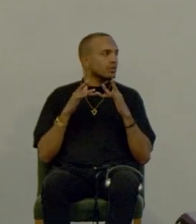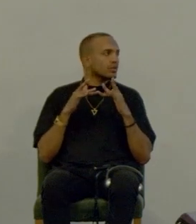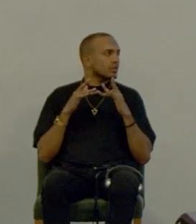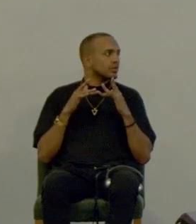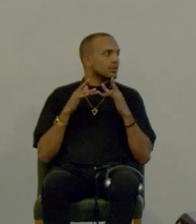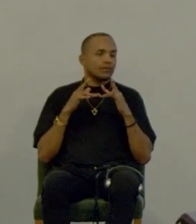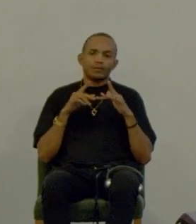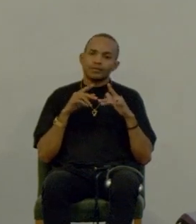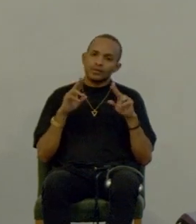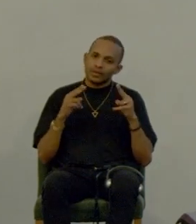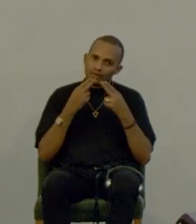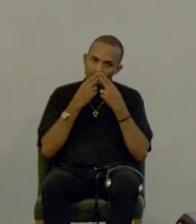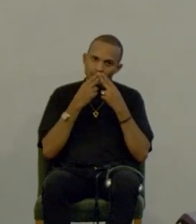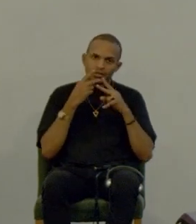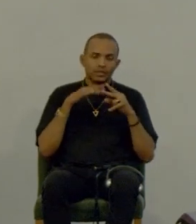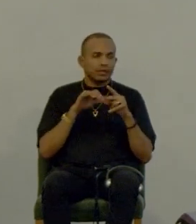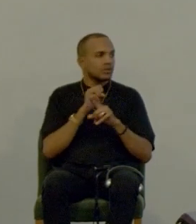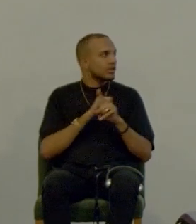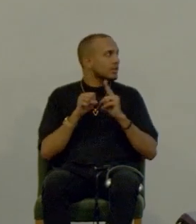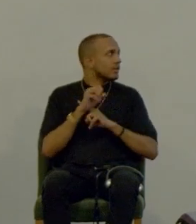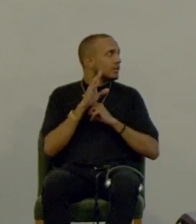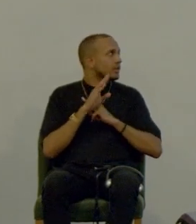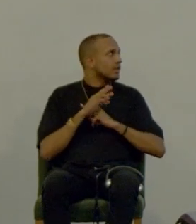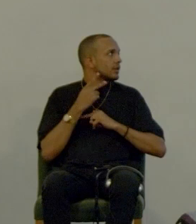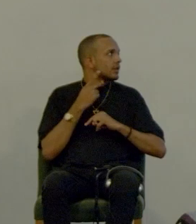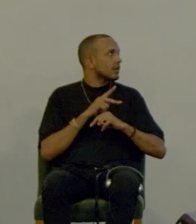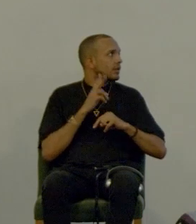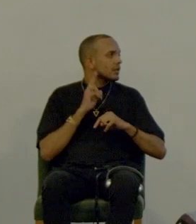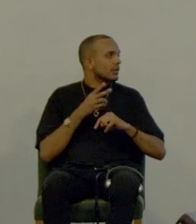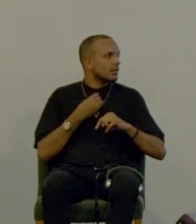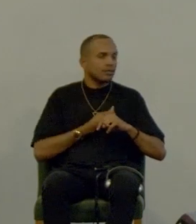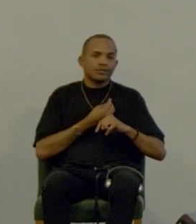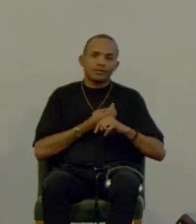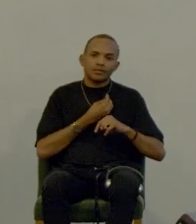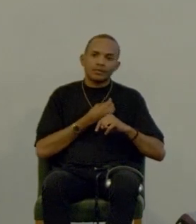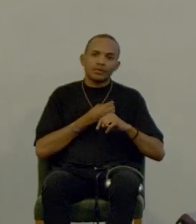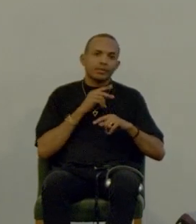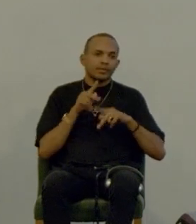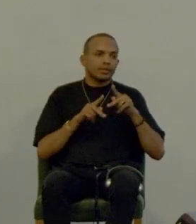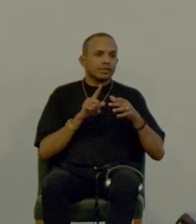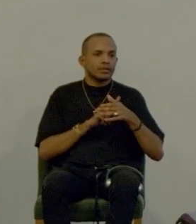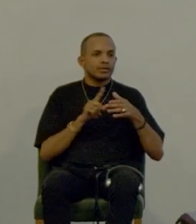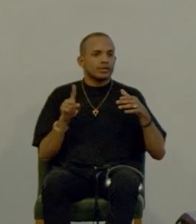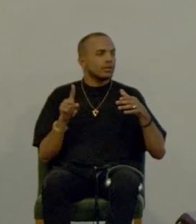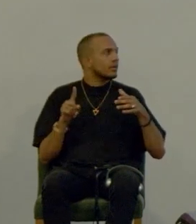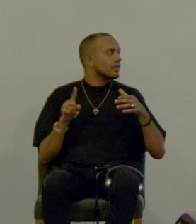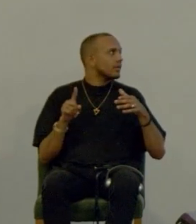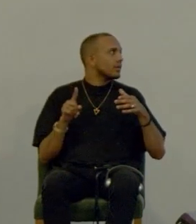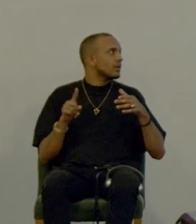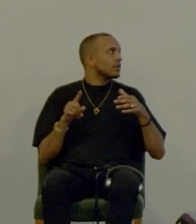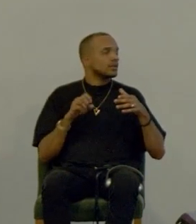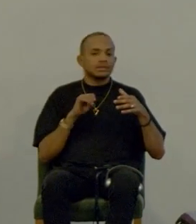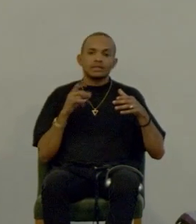história super traumática com a sociedade brasileira, diz que eles vão continuar existindo enquanto uma população independente, enquanto eles conseguirem